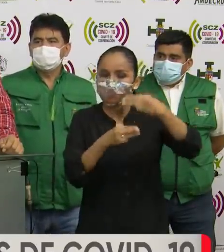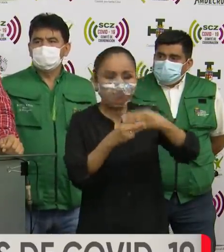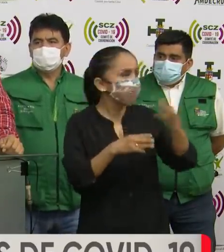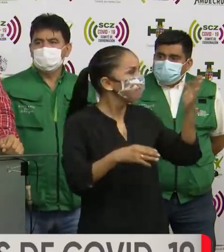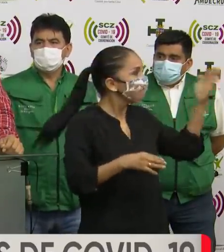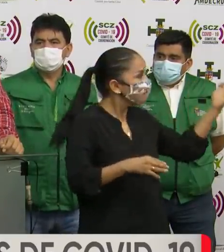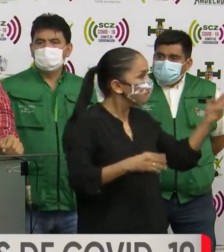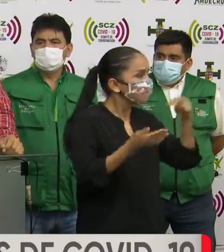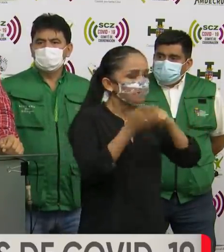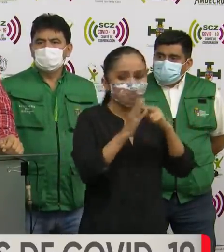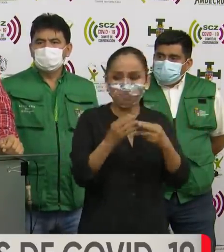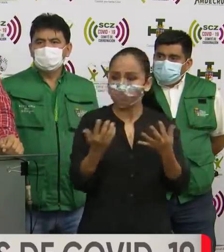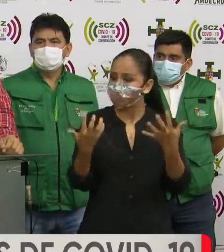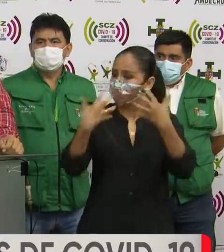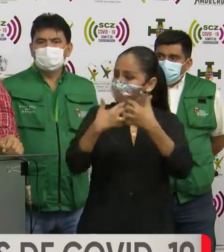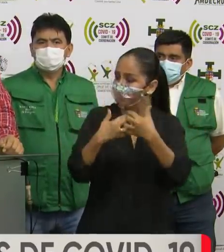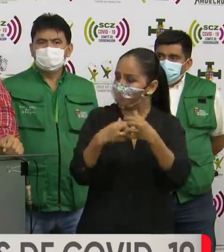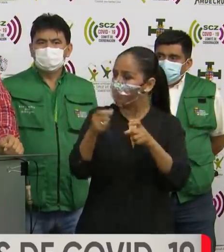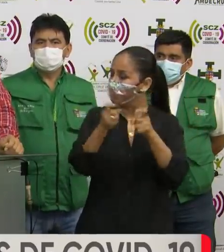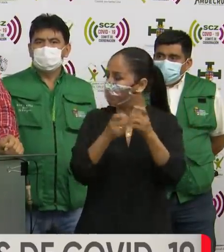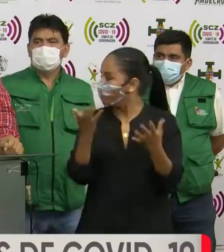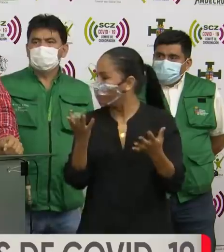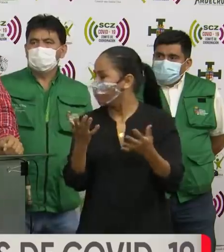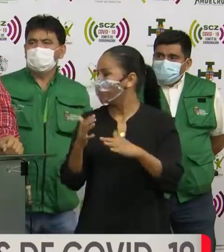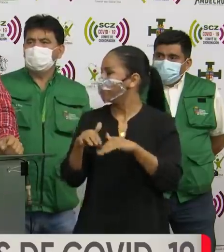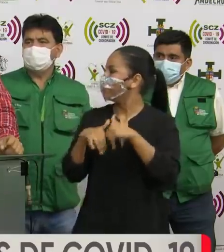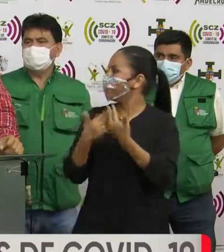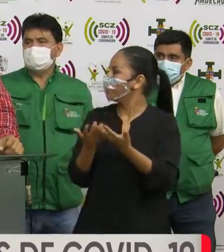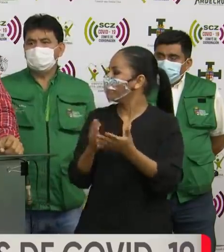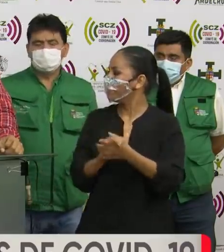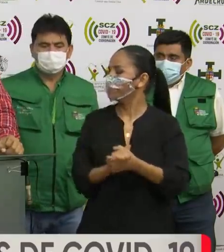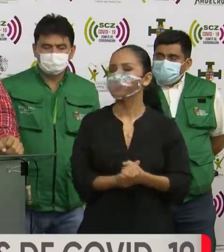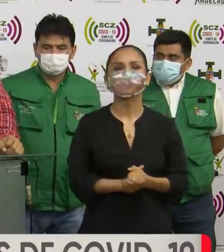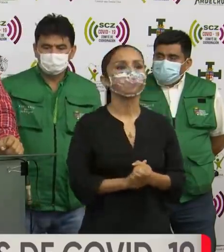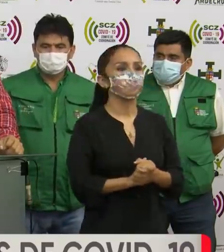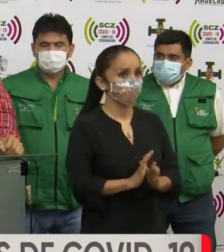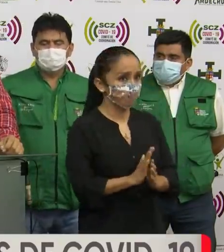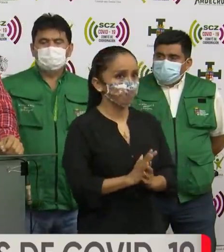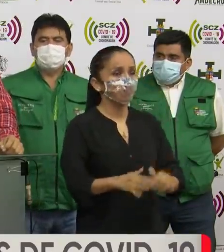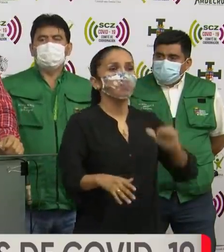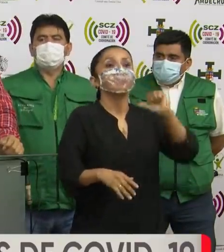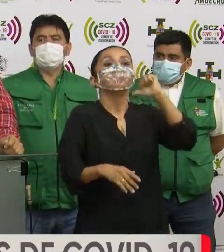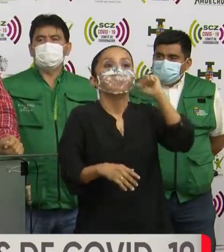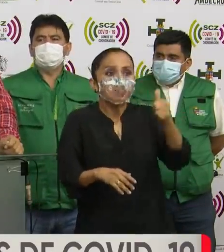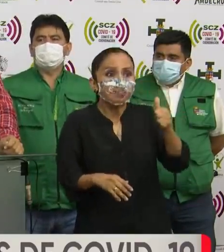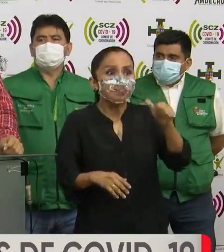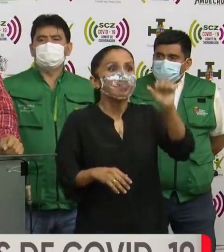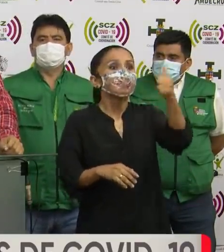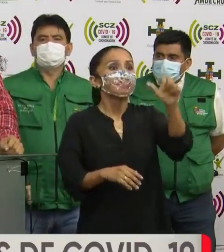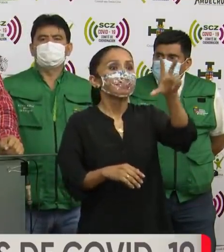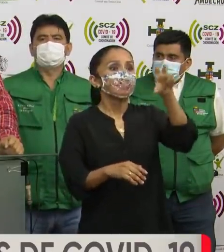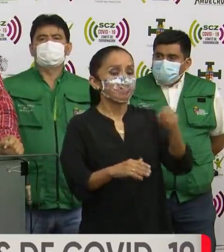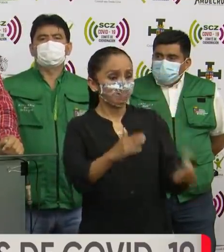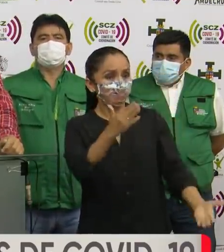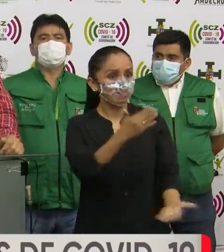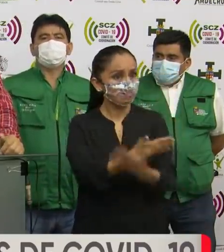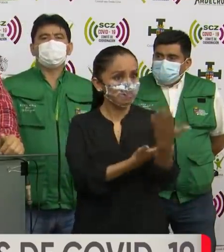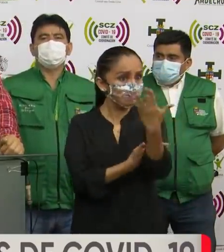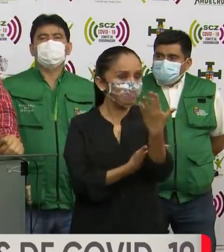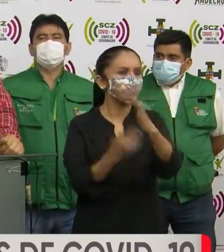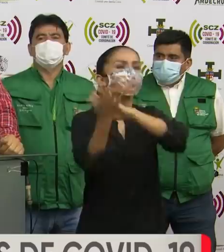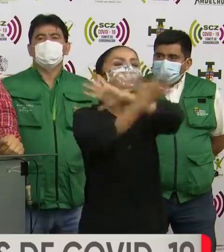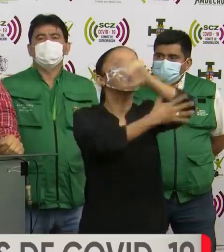¿Se va a coadyuvar en ese trabajo de control en el transporte, doctor? El día de mañana a las 10:30 de la mañana está convocado el